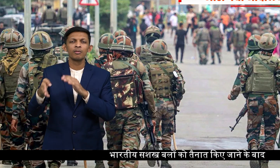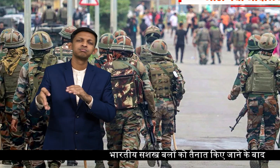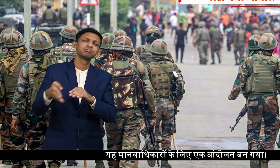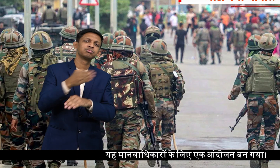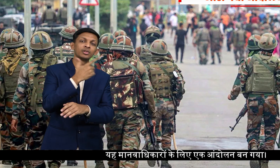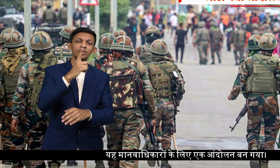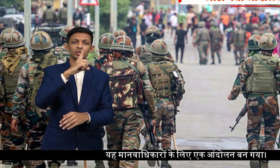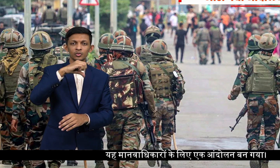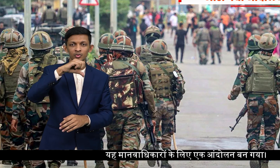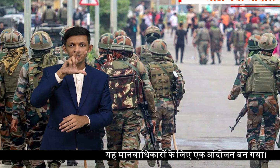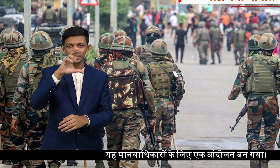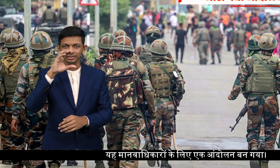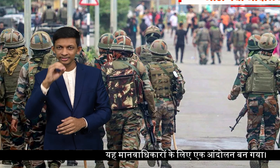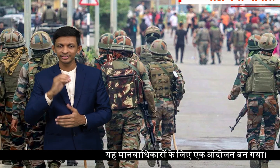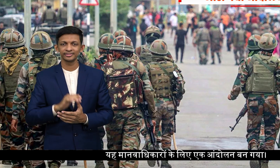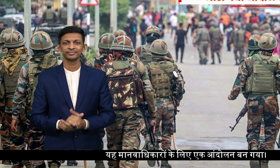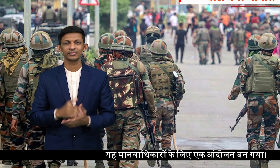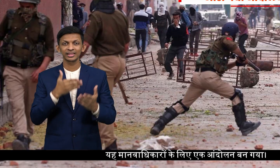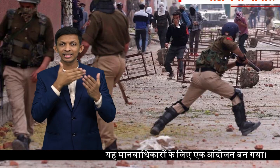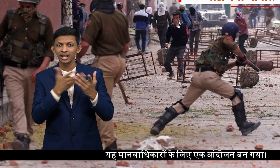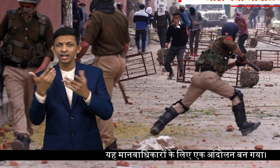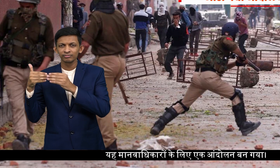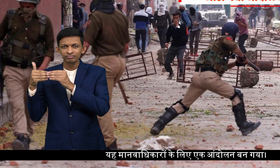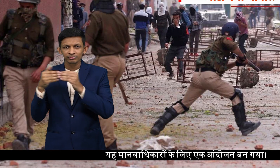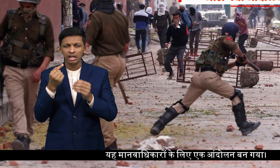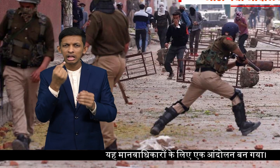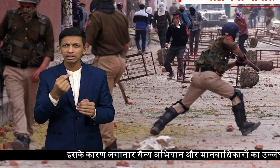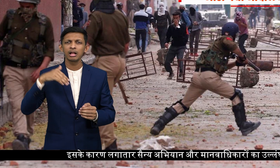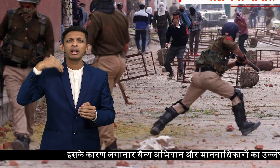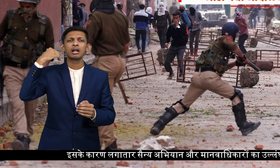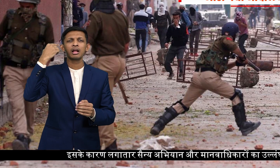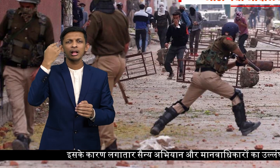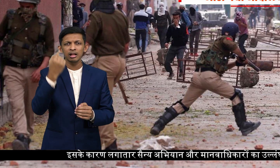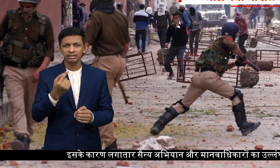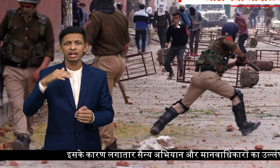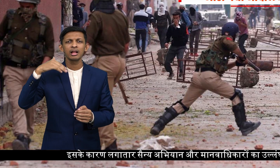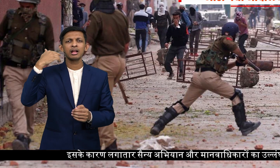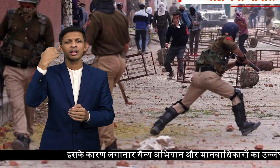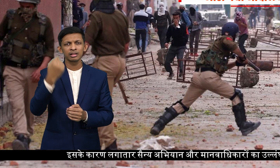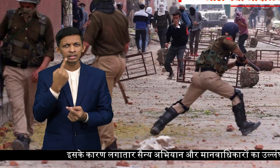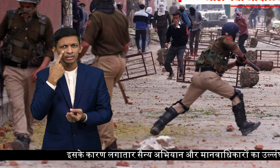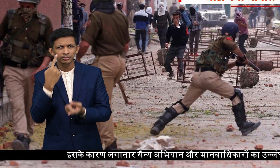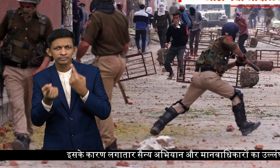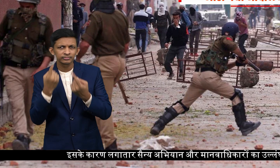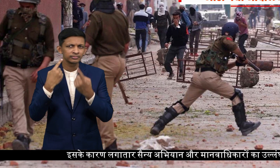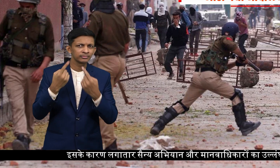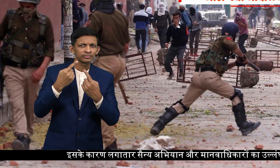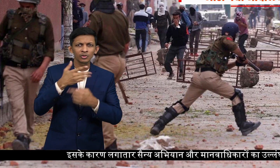के बाद यह मानवाधिकारों के लिए एक आंदोलन बन गया। इसके कारण लगातार